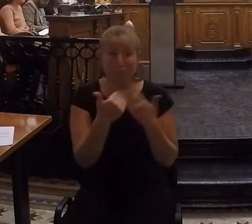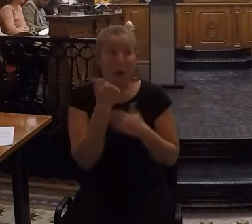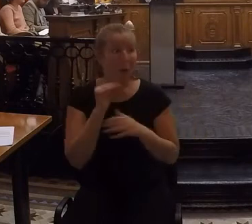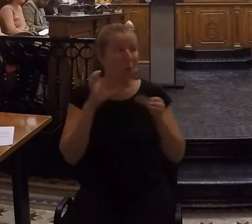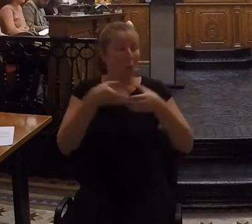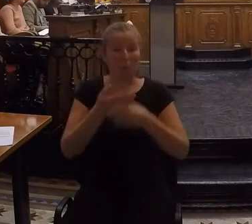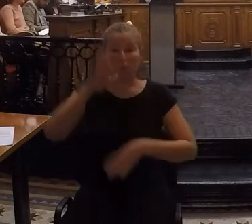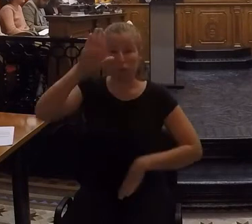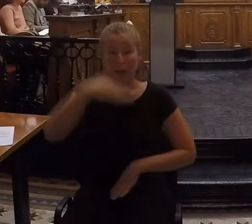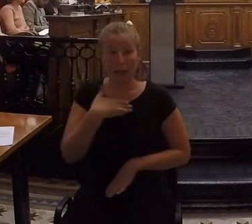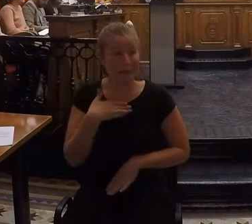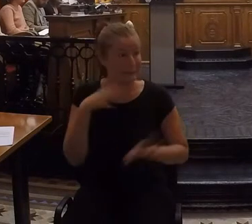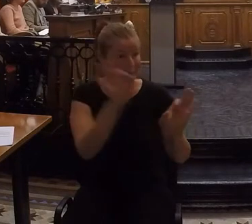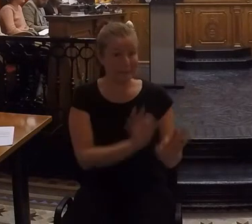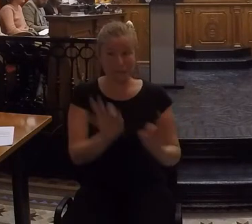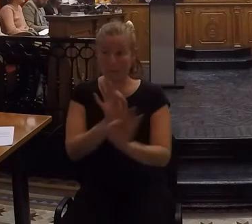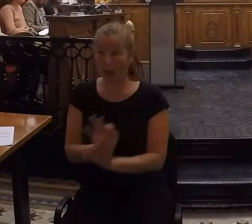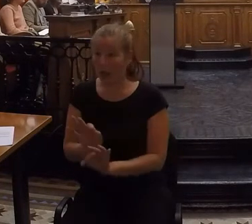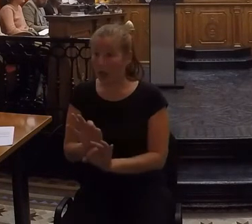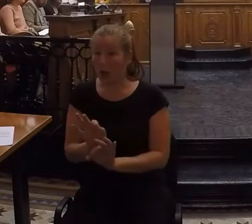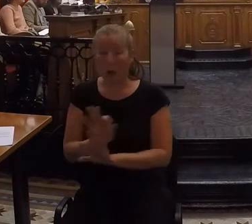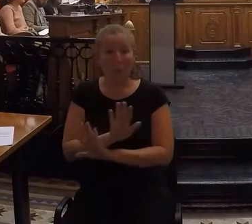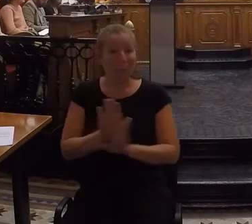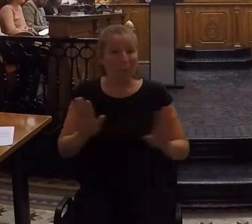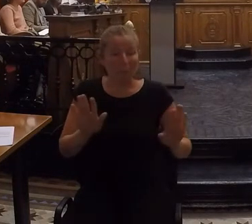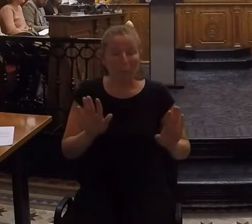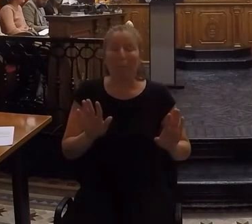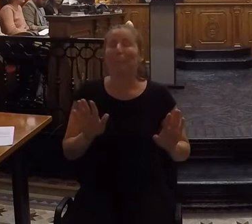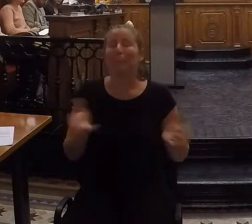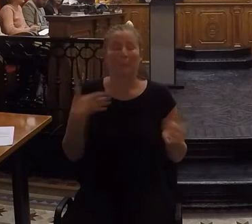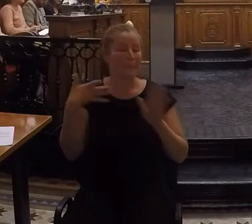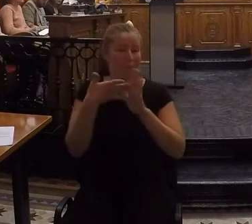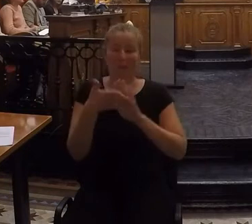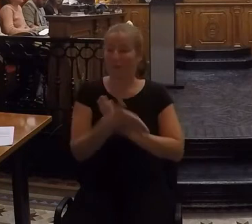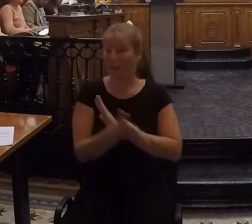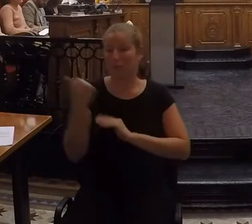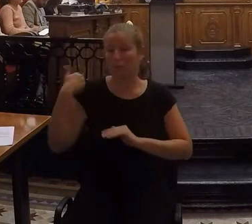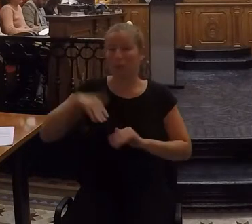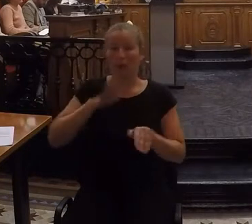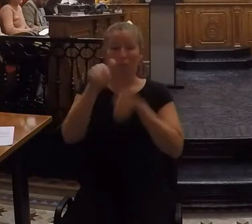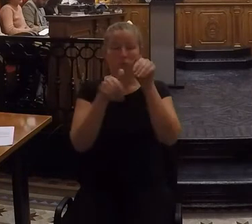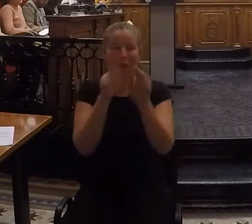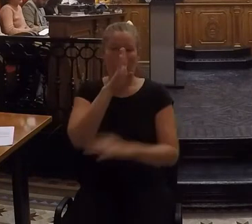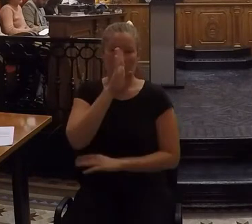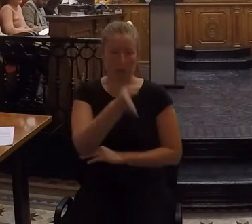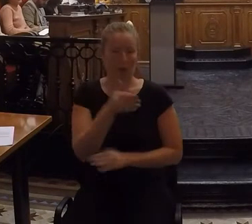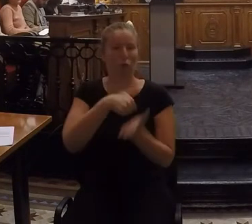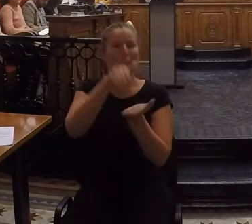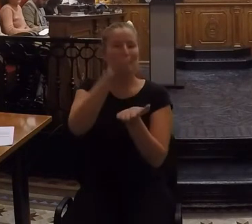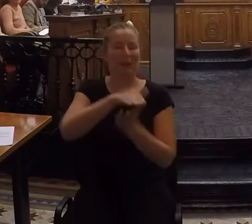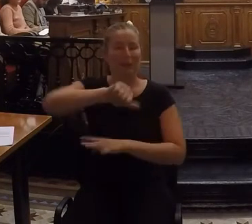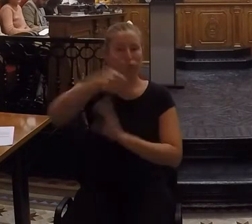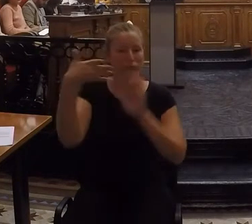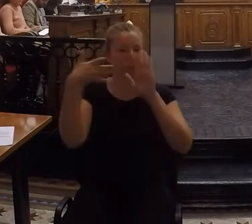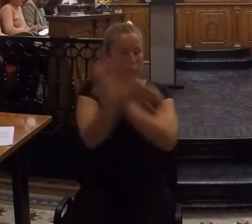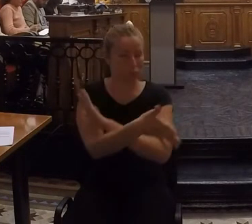intervenir. Veo que ningún grupo desea hacer uso de la palabra. Procederíamos a la votación de del expediente de aprobación definitiva